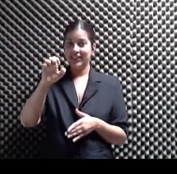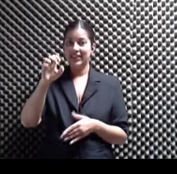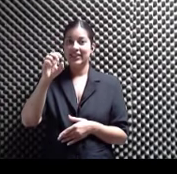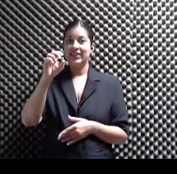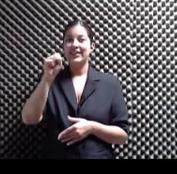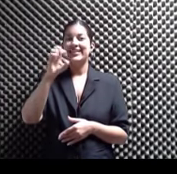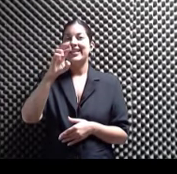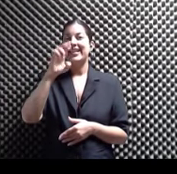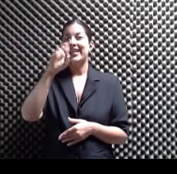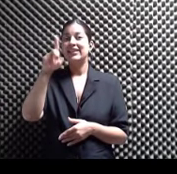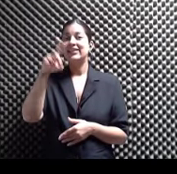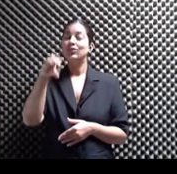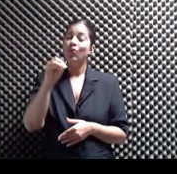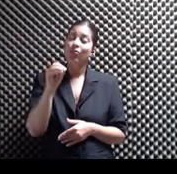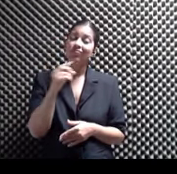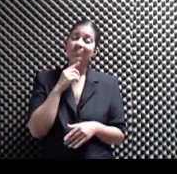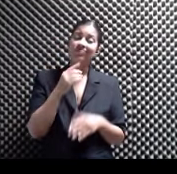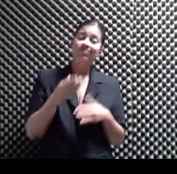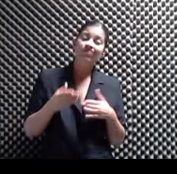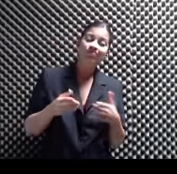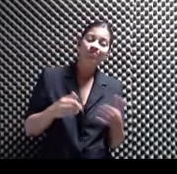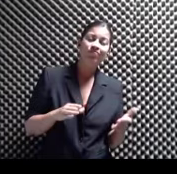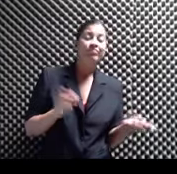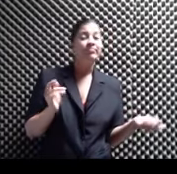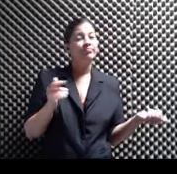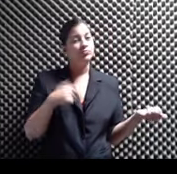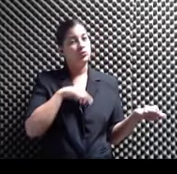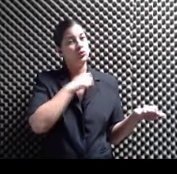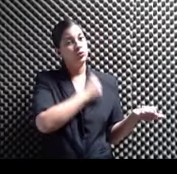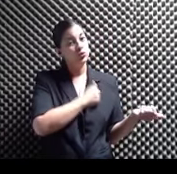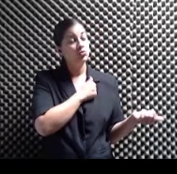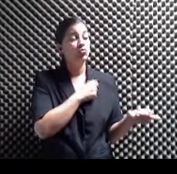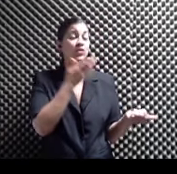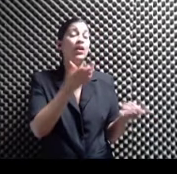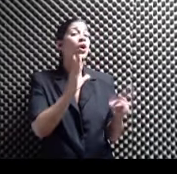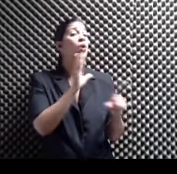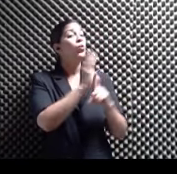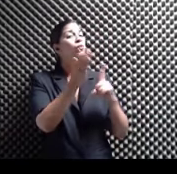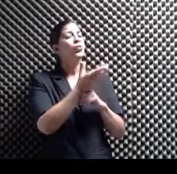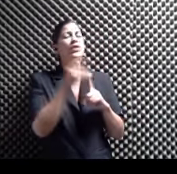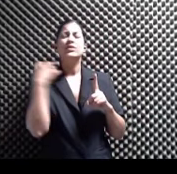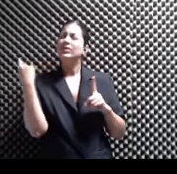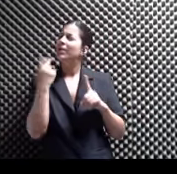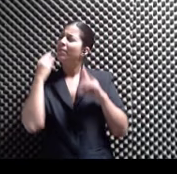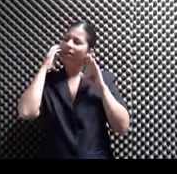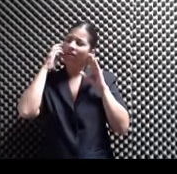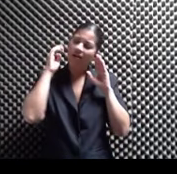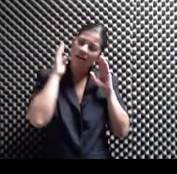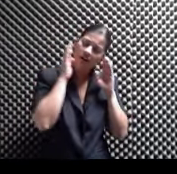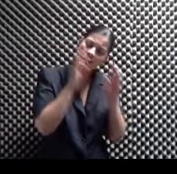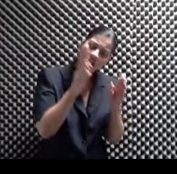sea la política, en términos de la cultura, era una persona que sí estaba muy empapada con sus gustos, con